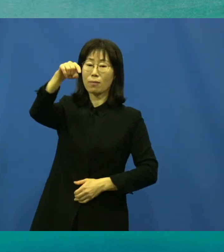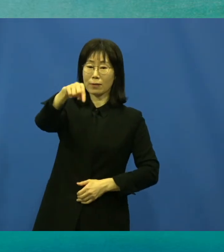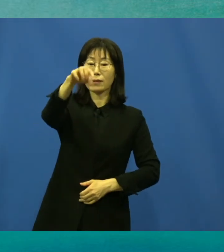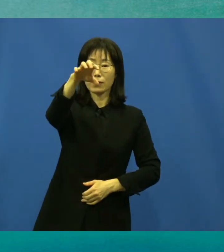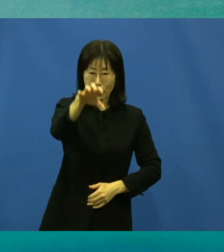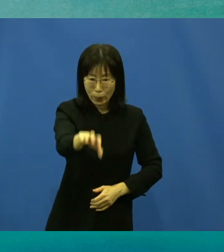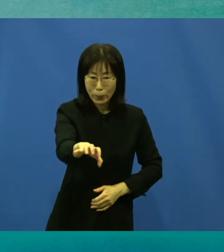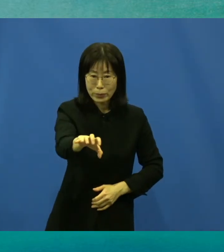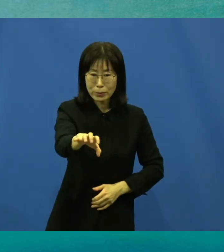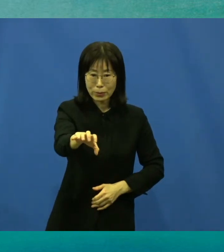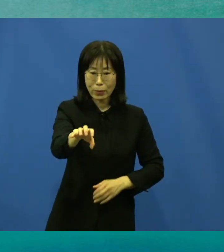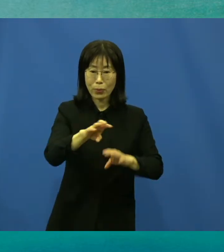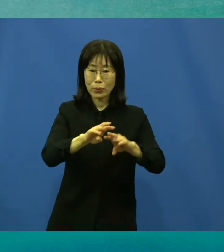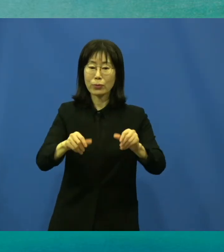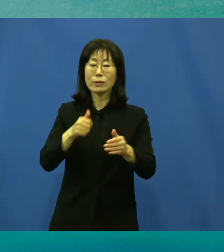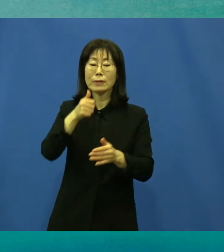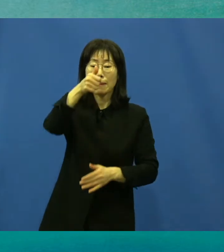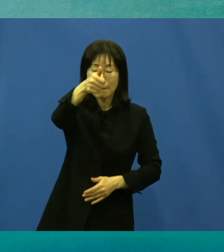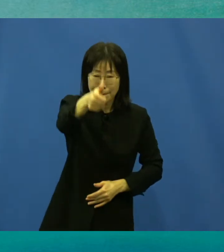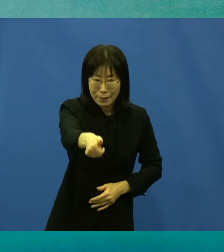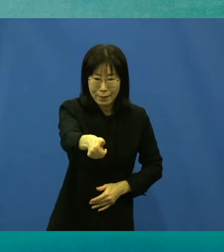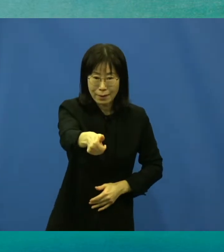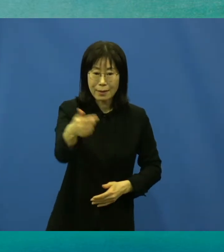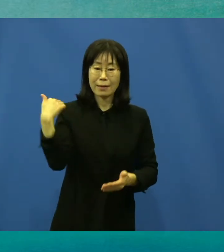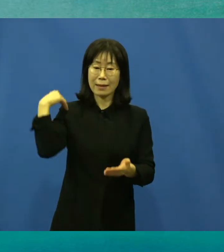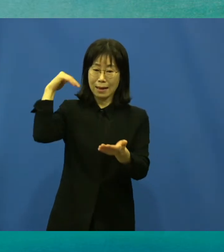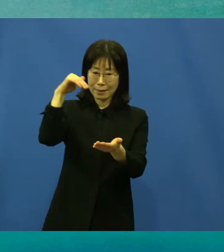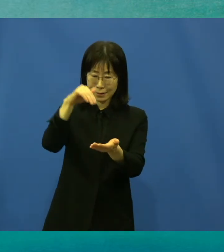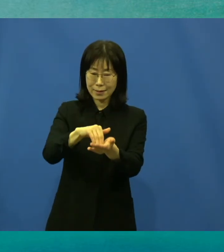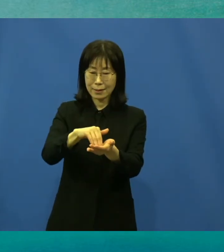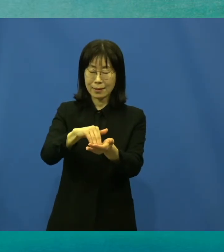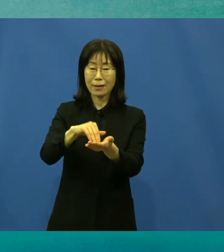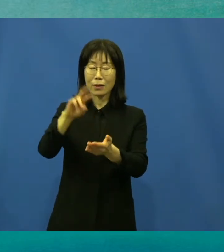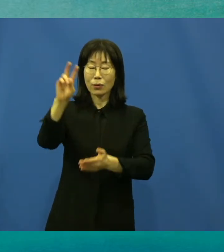돌고 돌아 다시 원점으로 돌아오다.